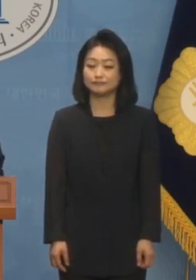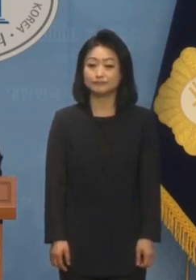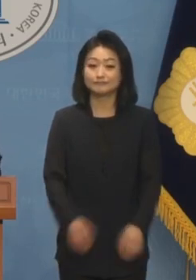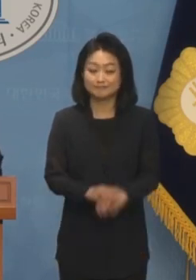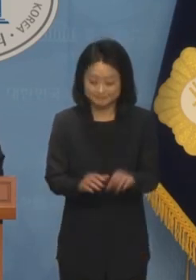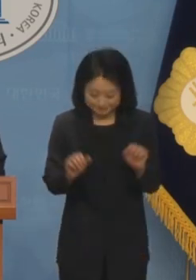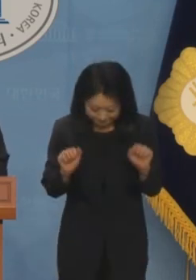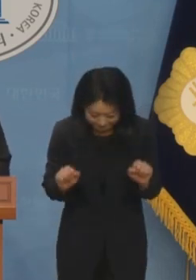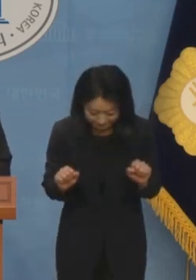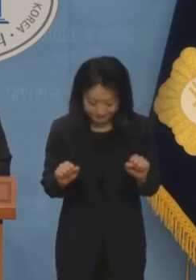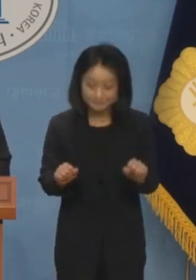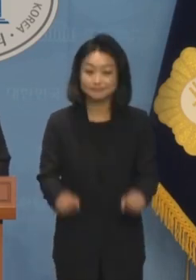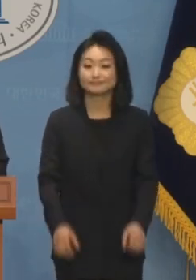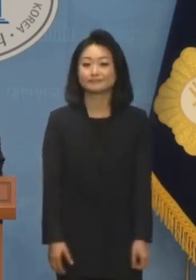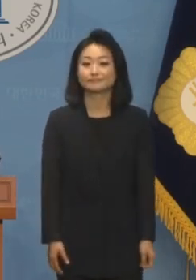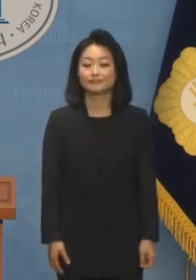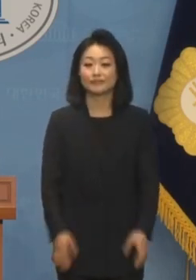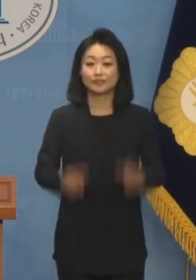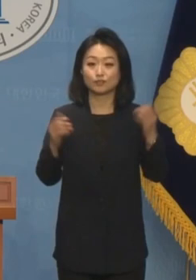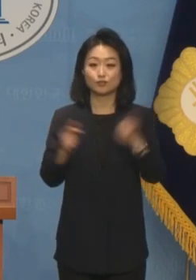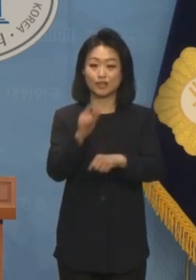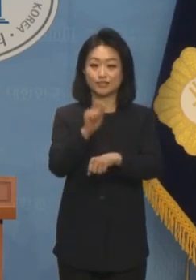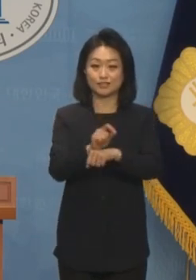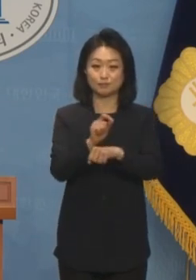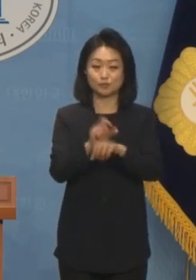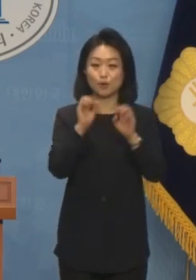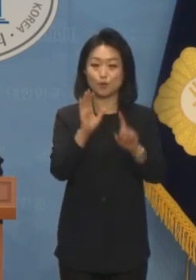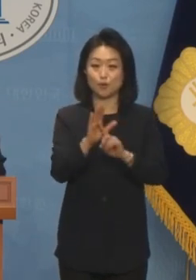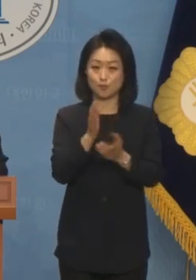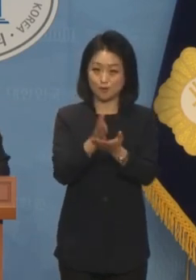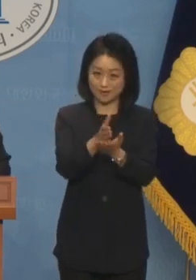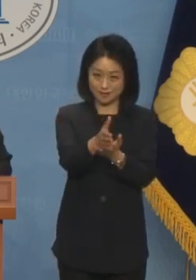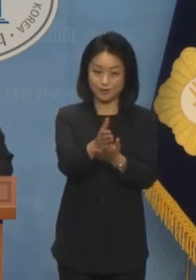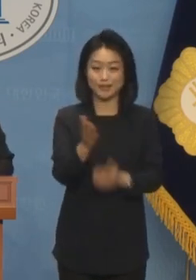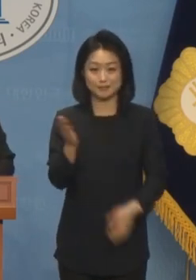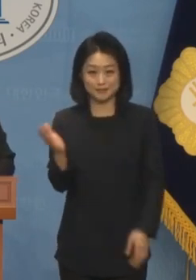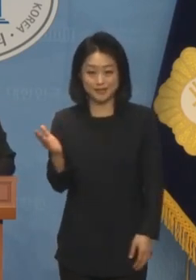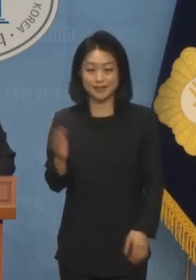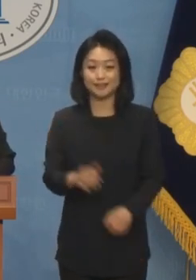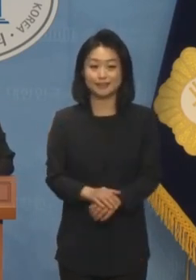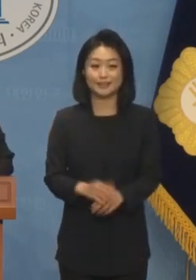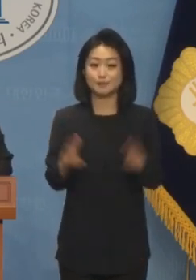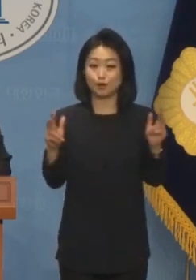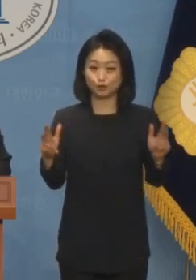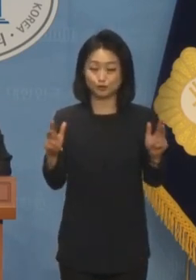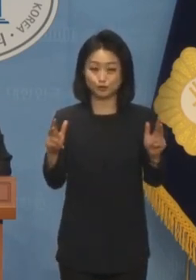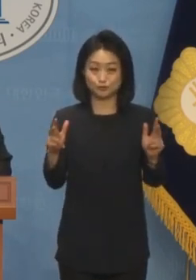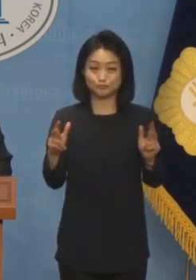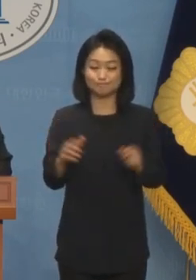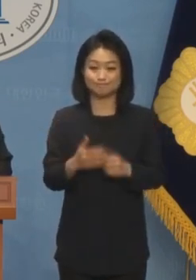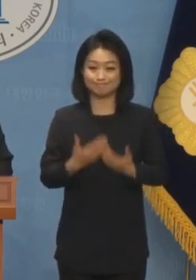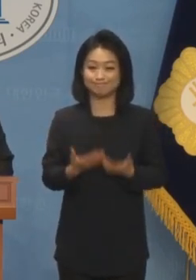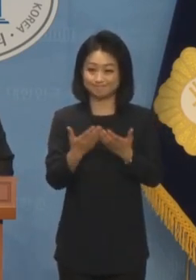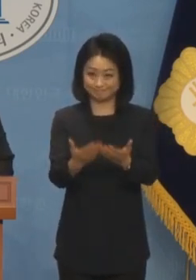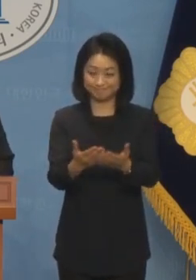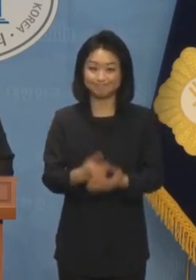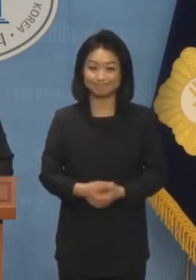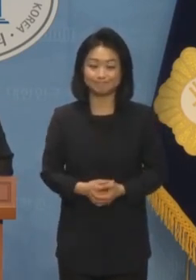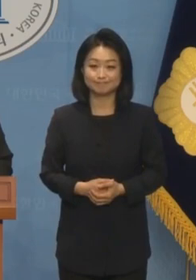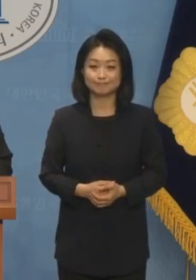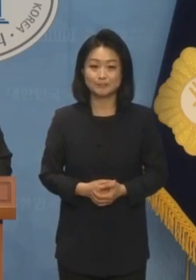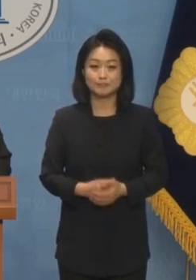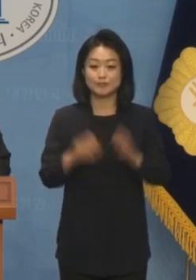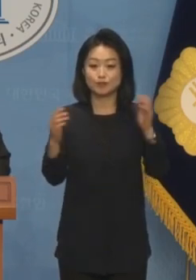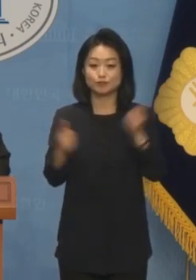예, 안녕하십니까. 국회 사무처 공보기획관입니다. 이번 주 정례 브리핑을 시작하겠습니다.